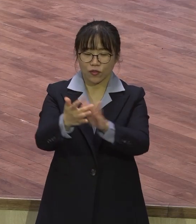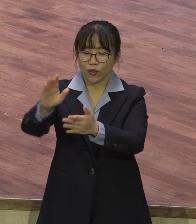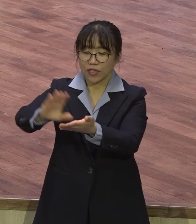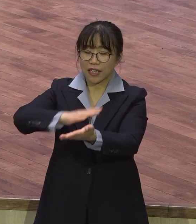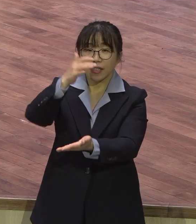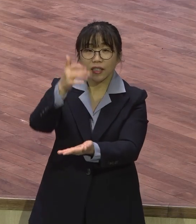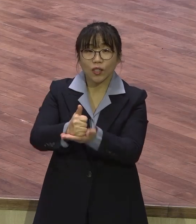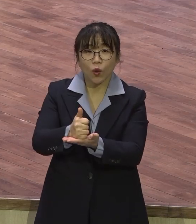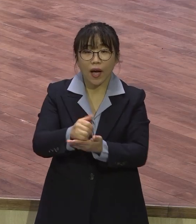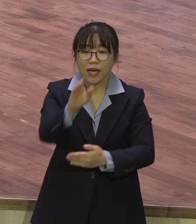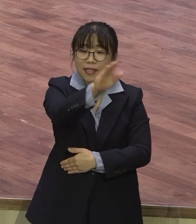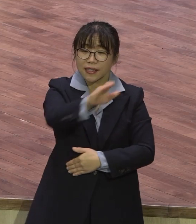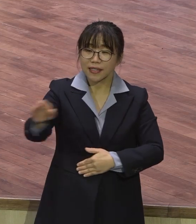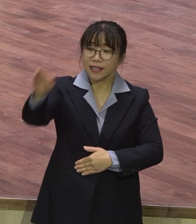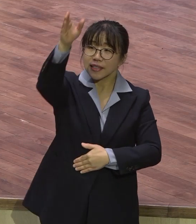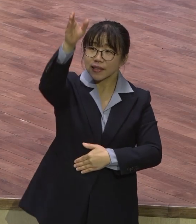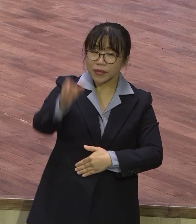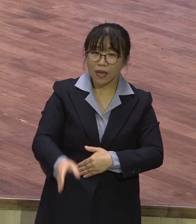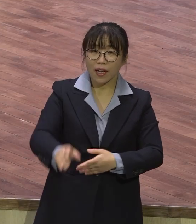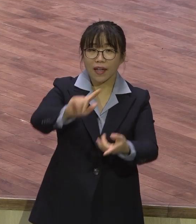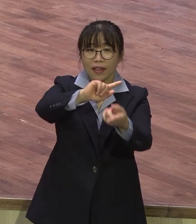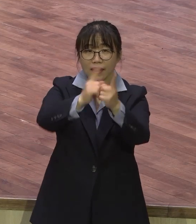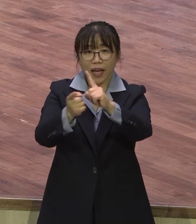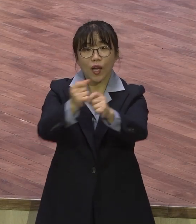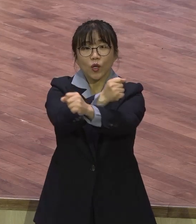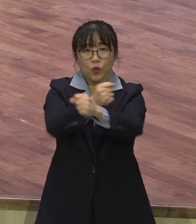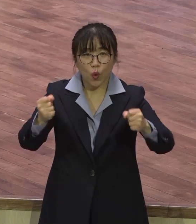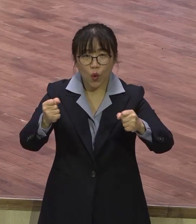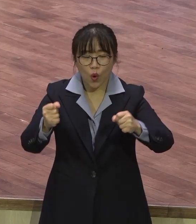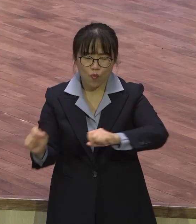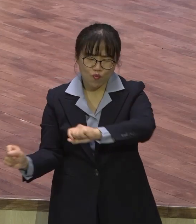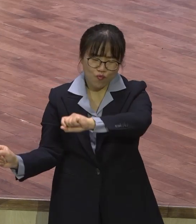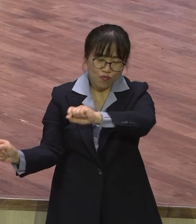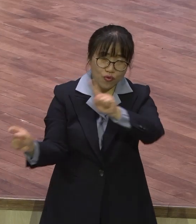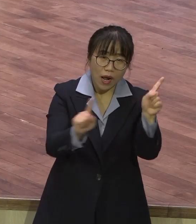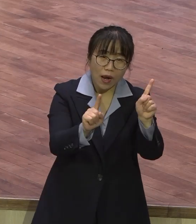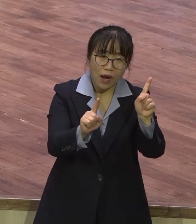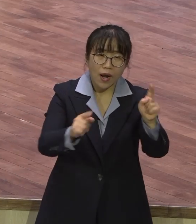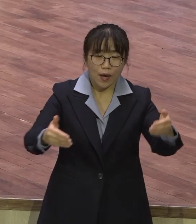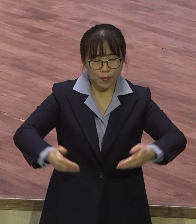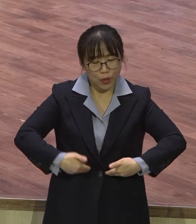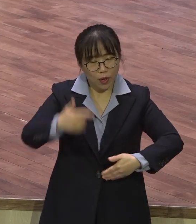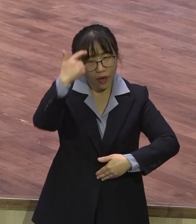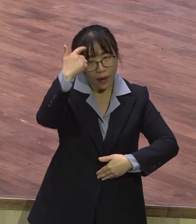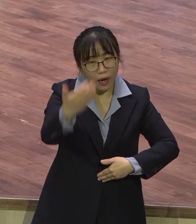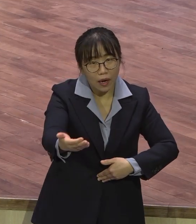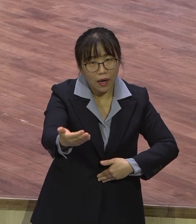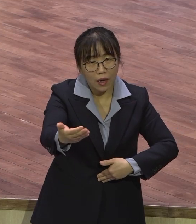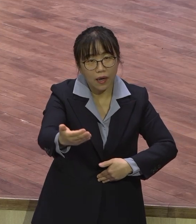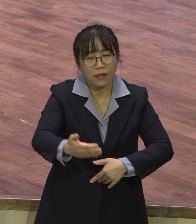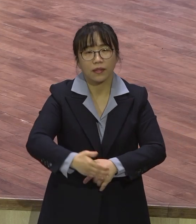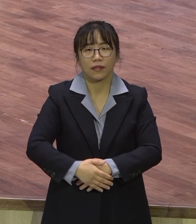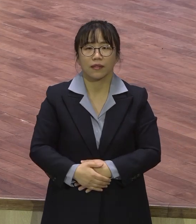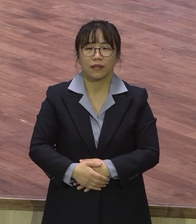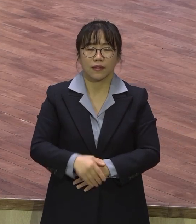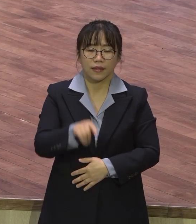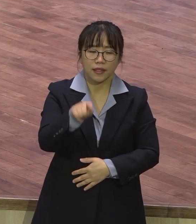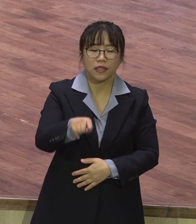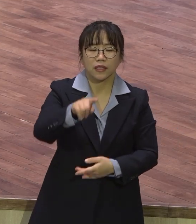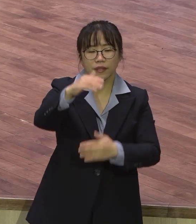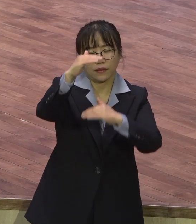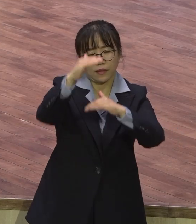십자가의 대속과 부활이라는 과정을 거쳐야만 했는가 여기에